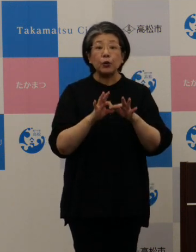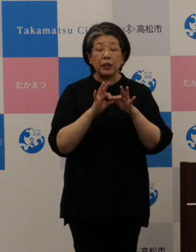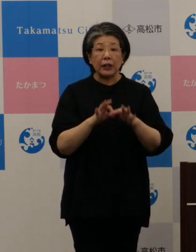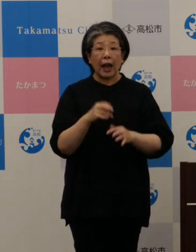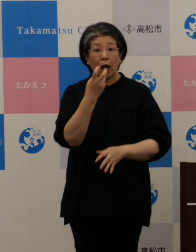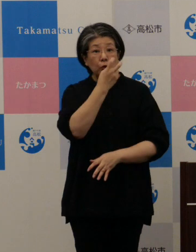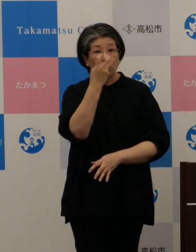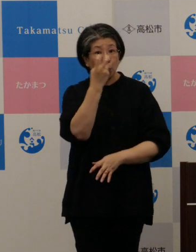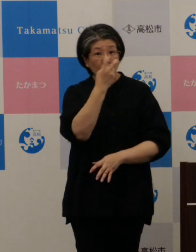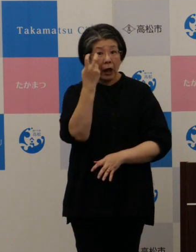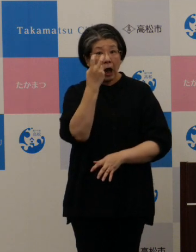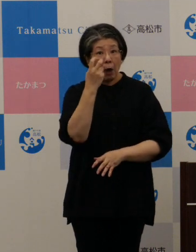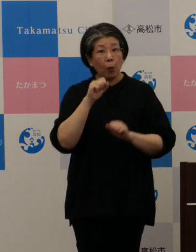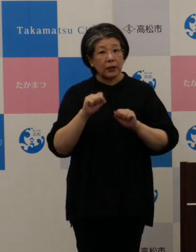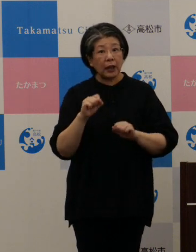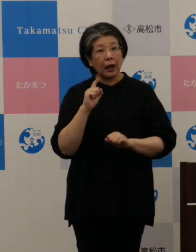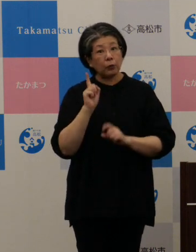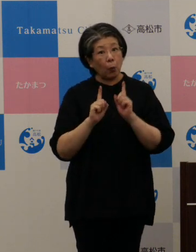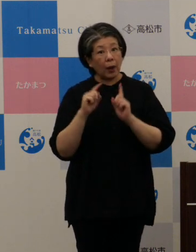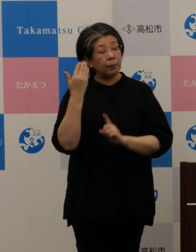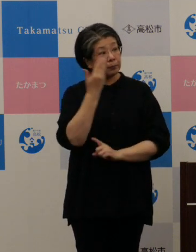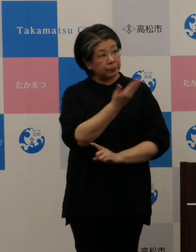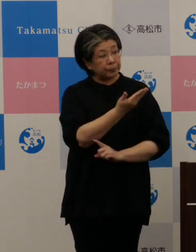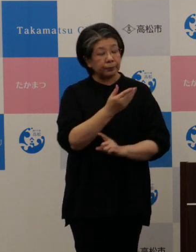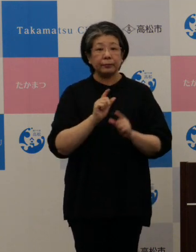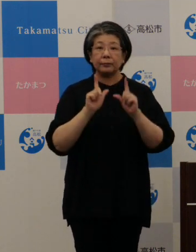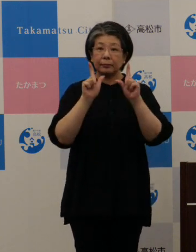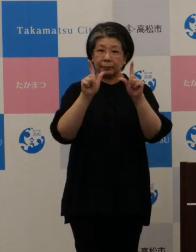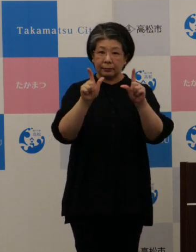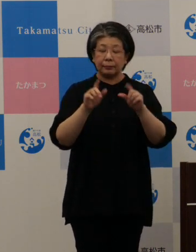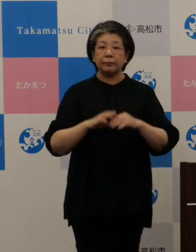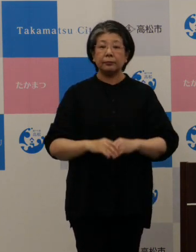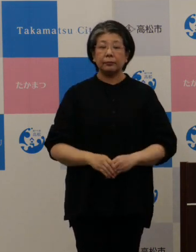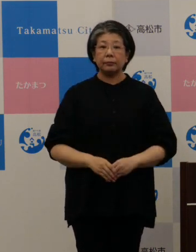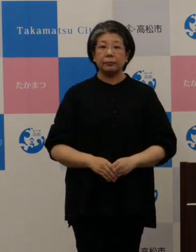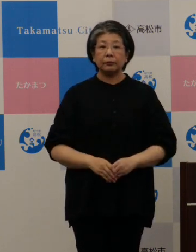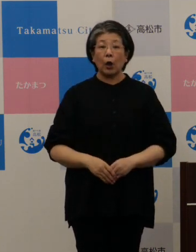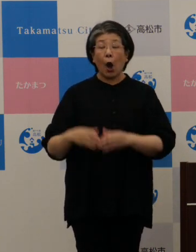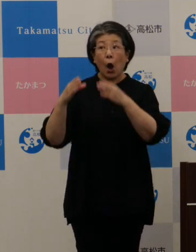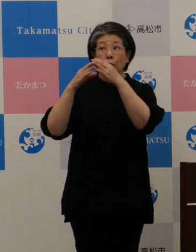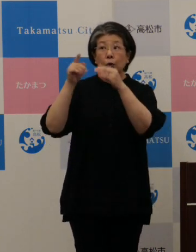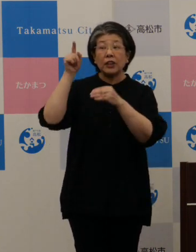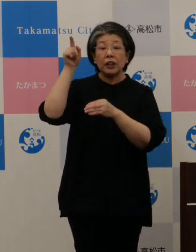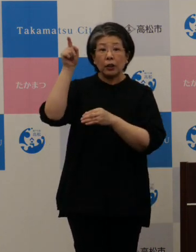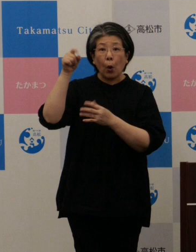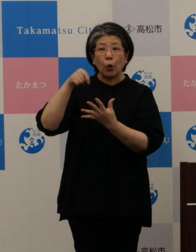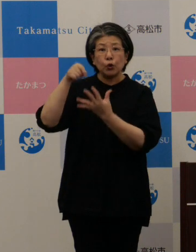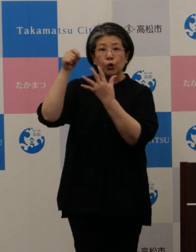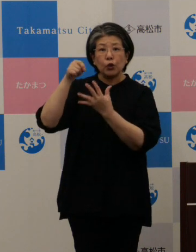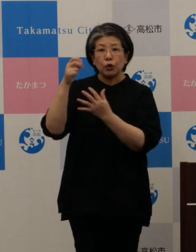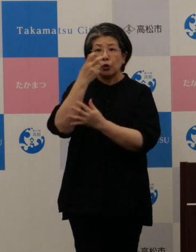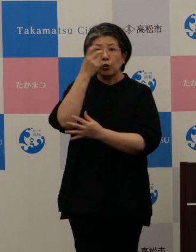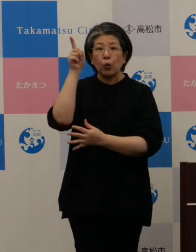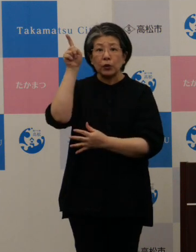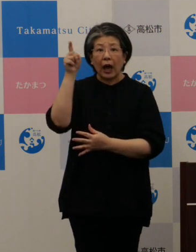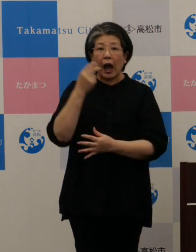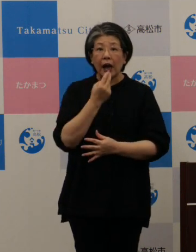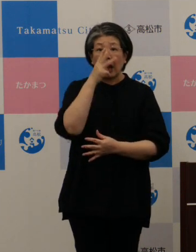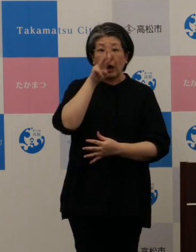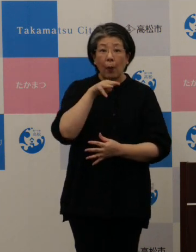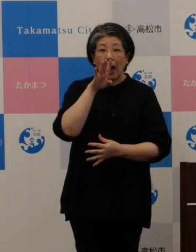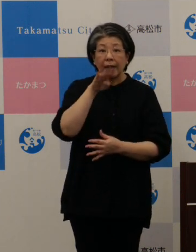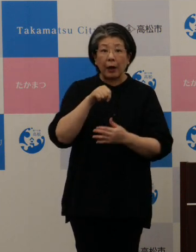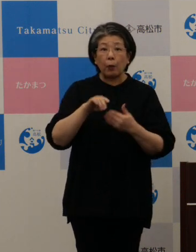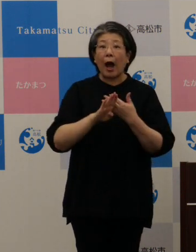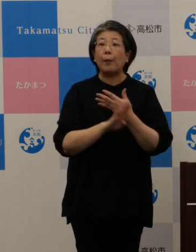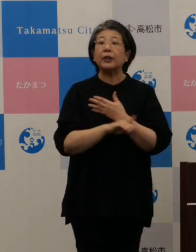のってあったりするんでしょうか。 はい、この前やられた国の方の抽出調査では香川県が入っておりませんので